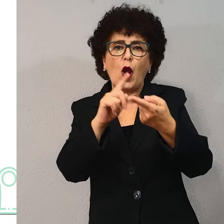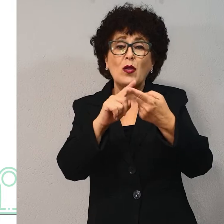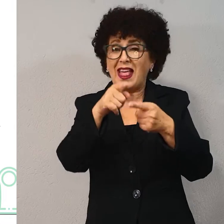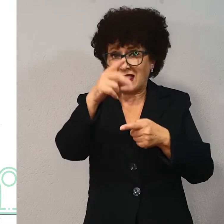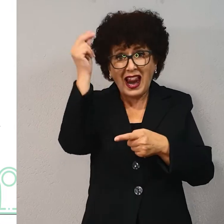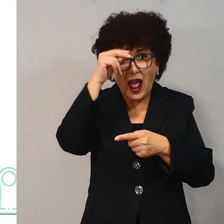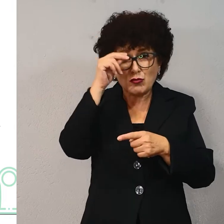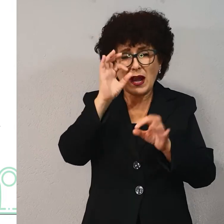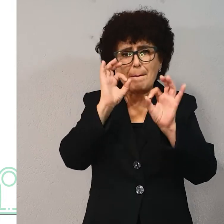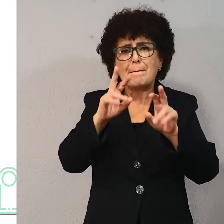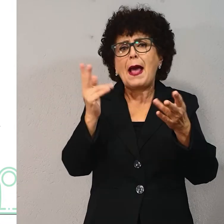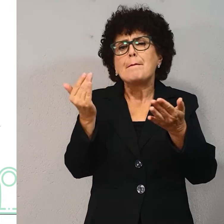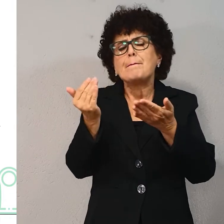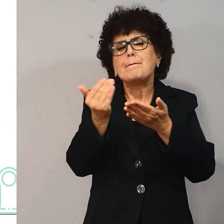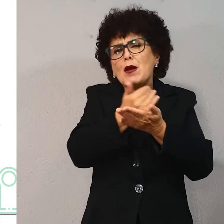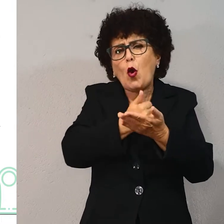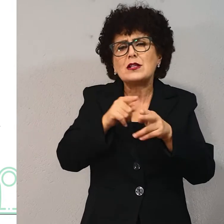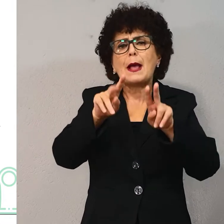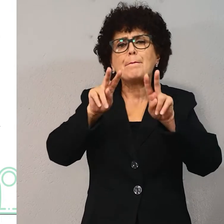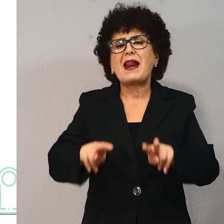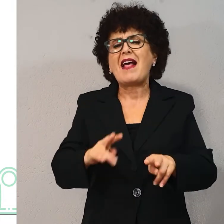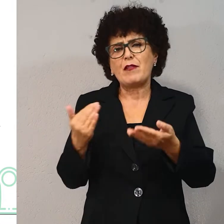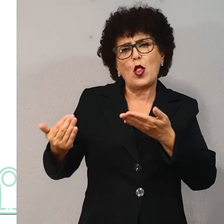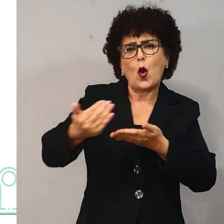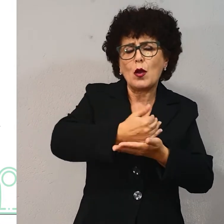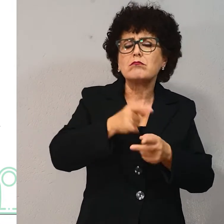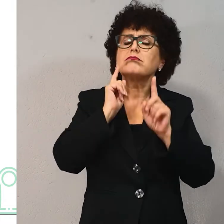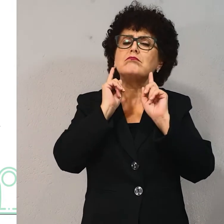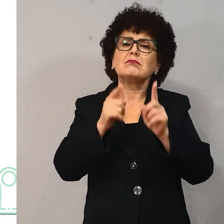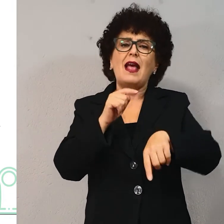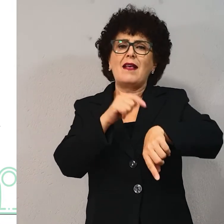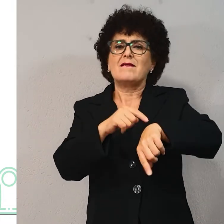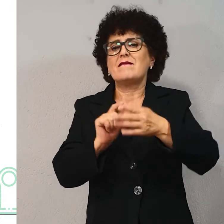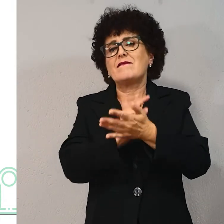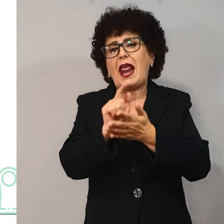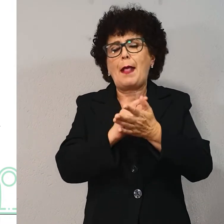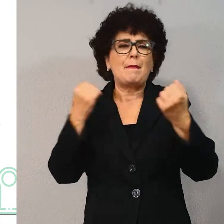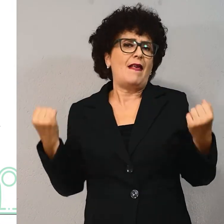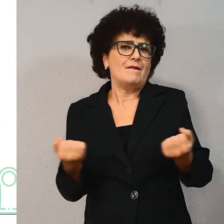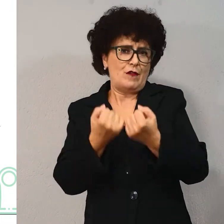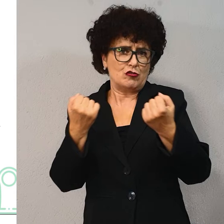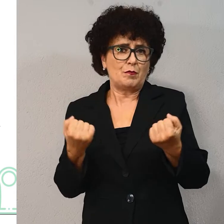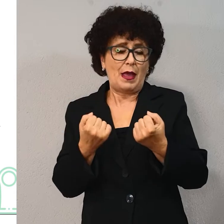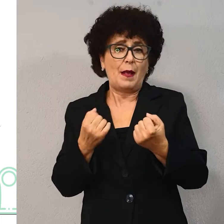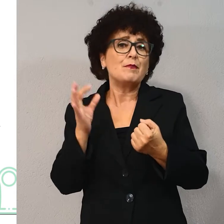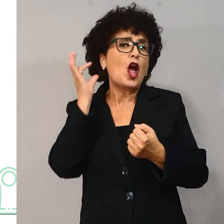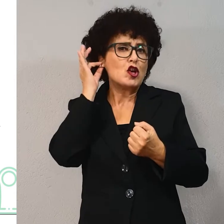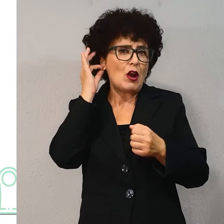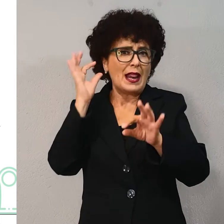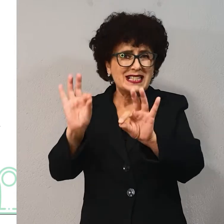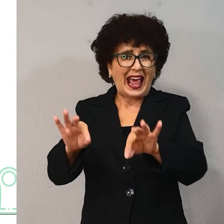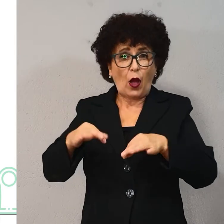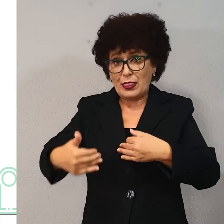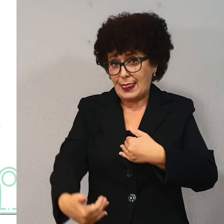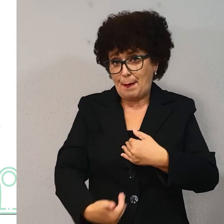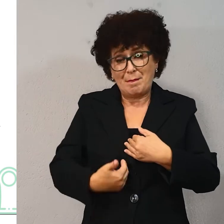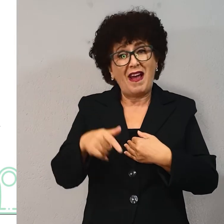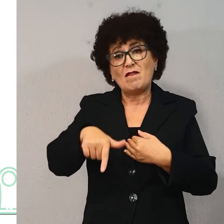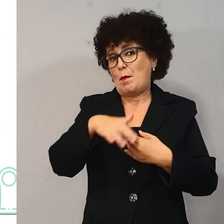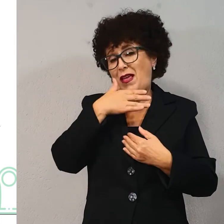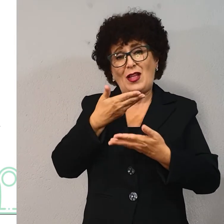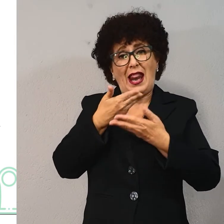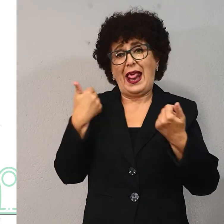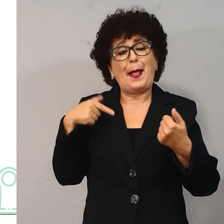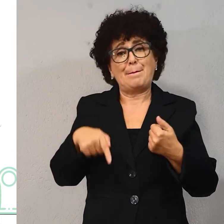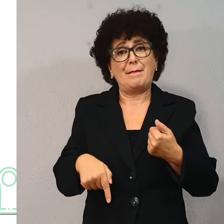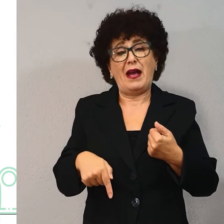научиш правилно да ги употребуваш кондомите, потребно е време и вежбање. Женскиот кондом не е достапен во нашата